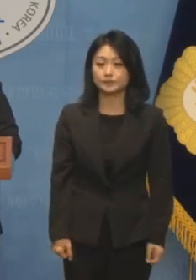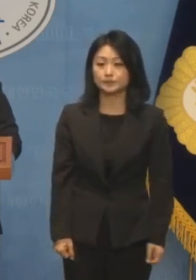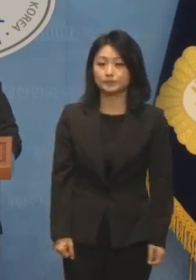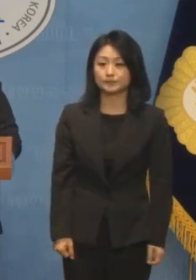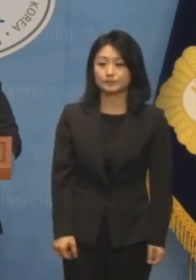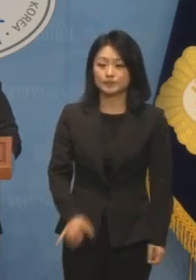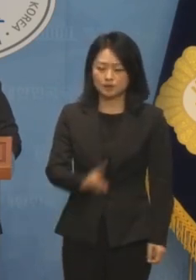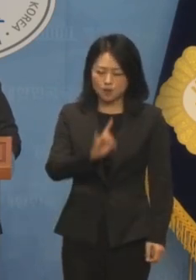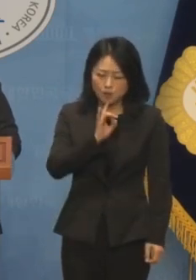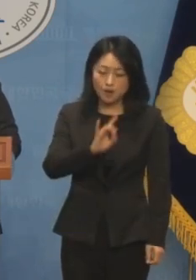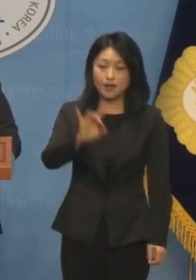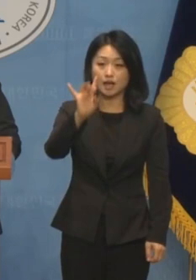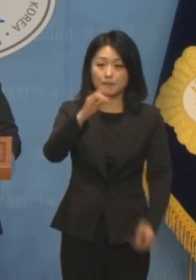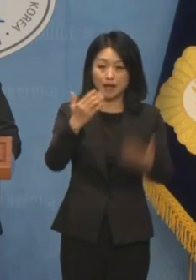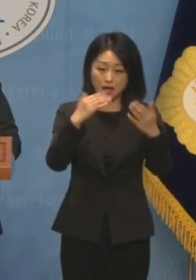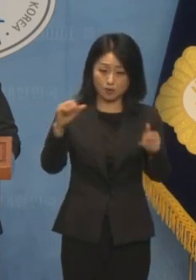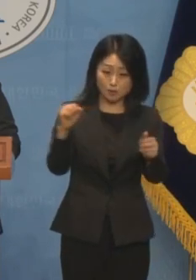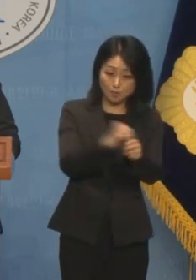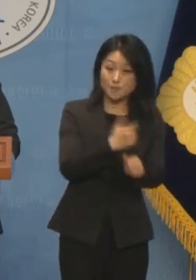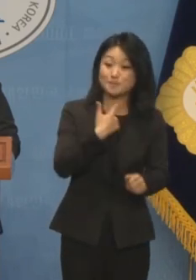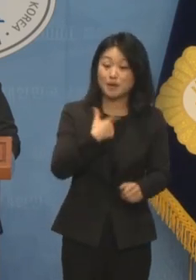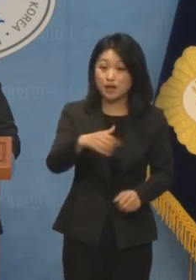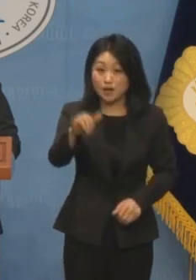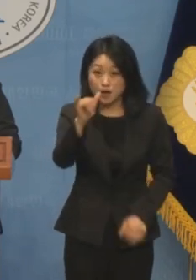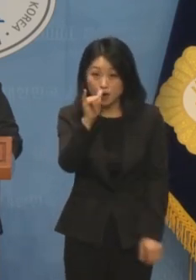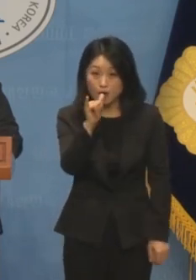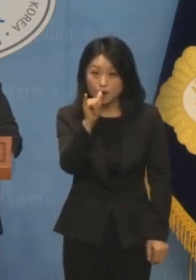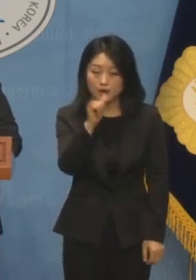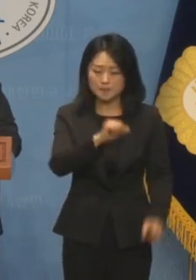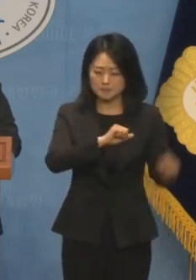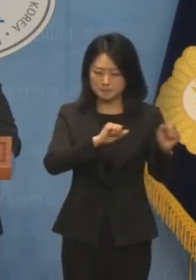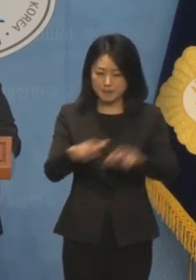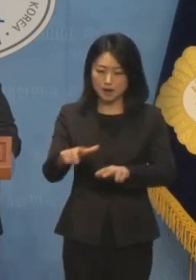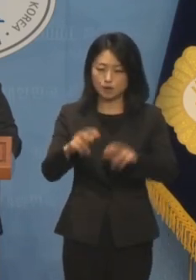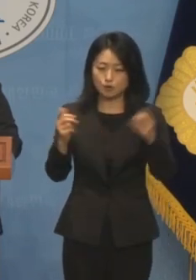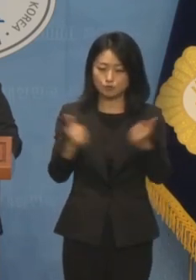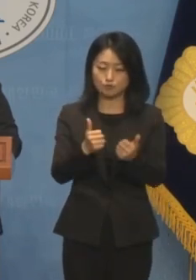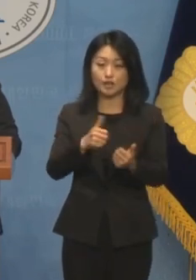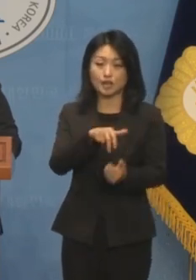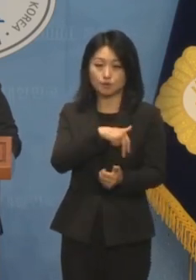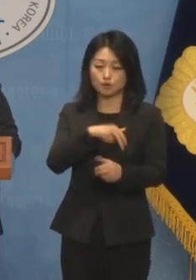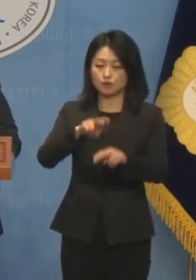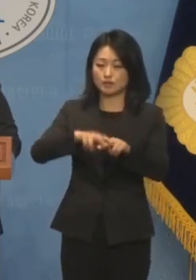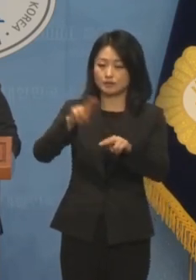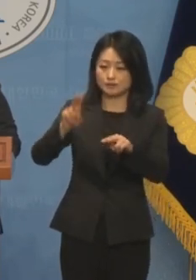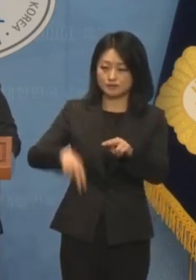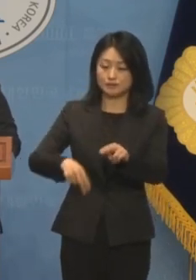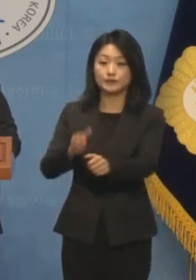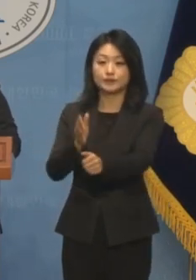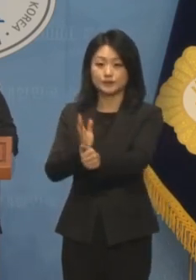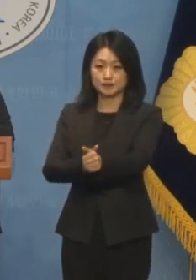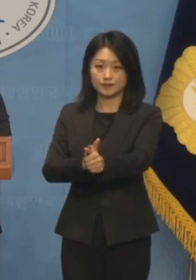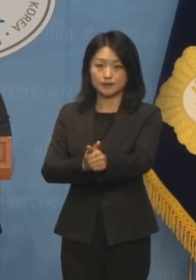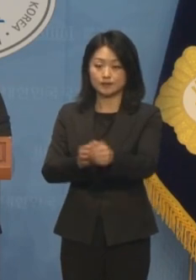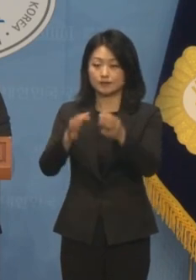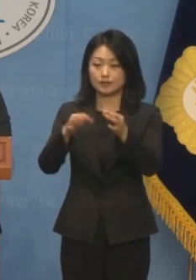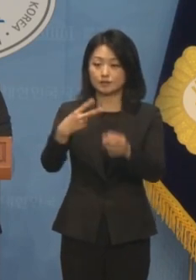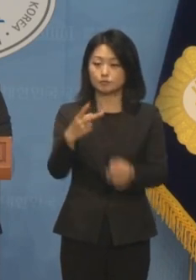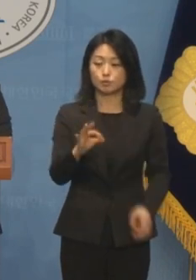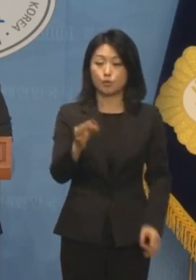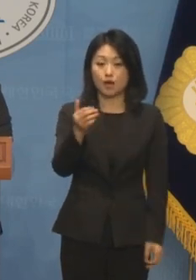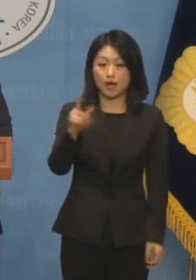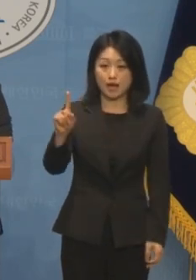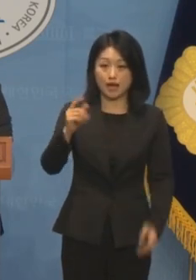번이라도 학교폭력을 저지른 사실이 있다면 즉각 국회의원직을 내려놓아야 합니다. 김동아